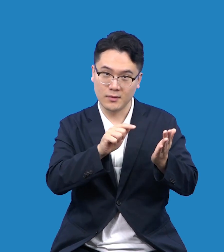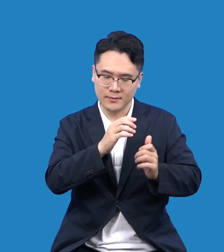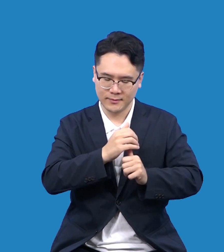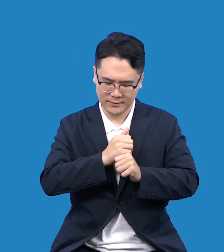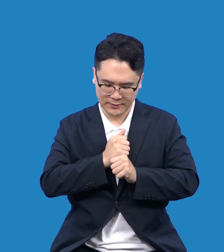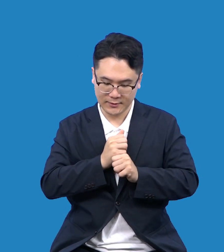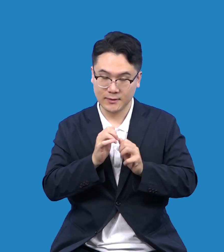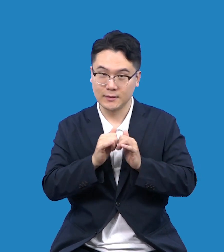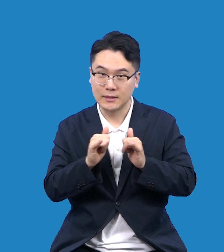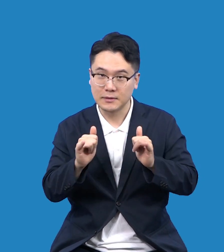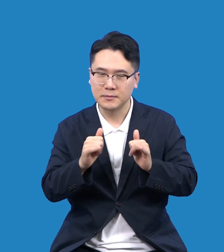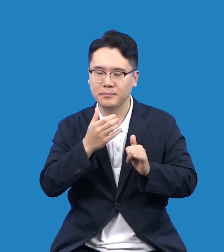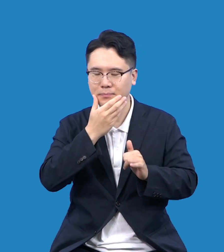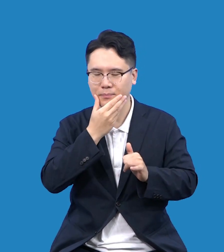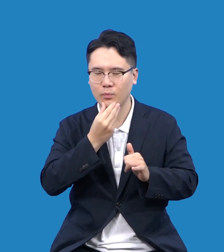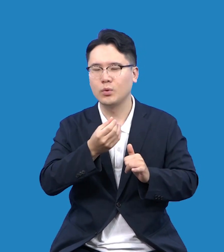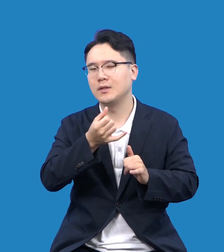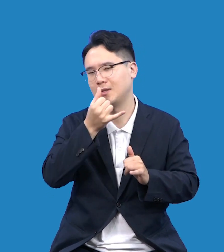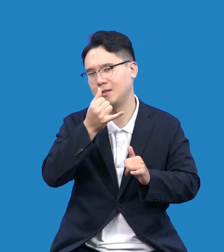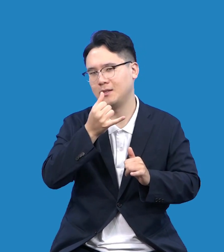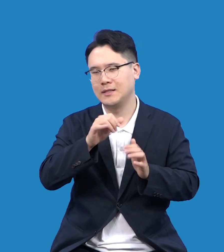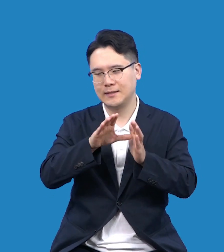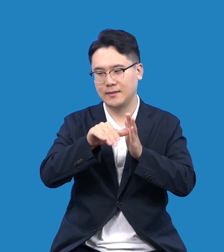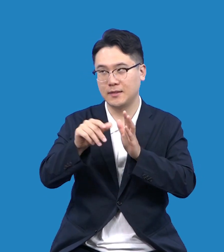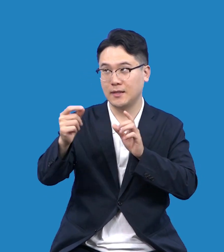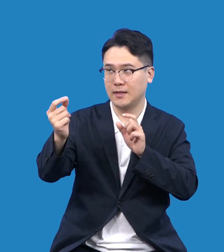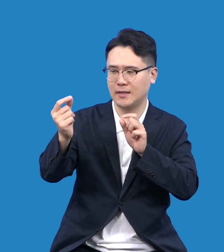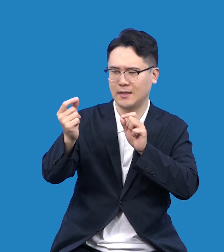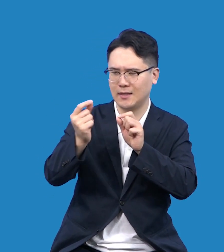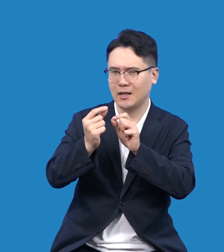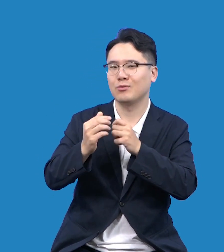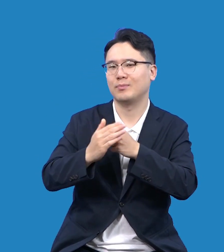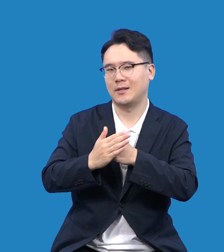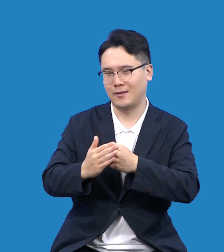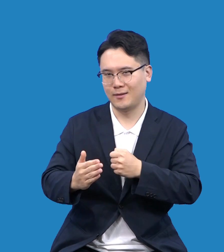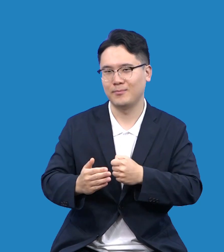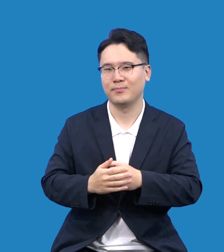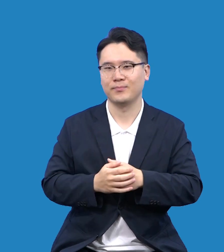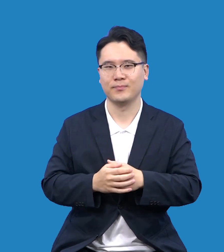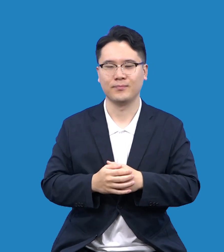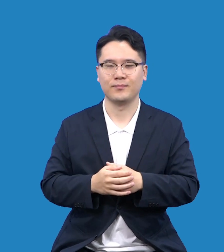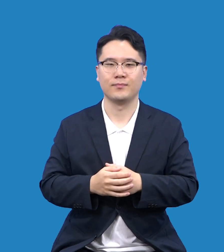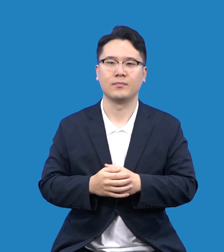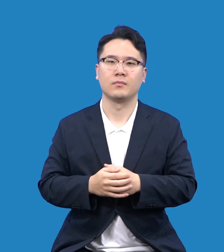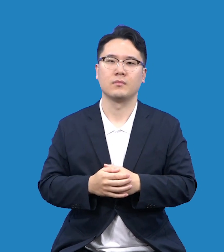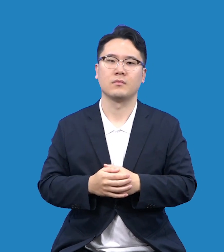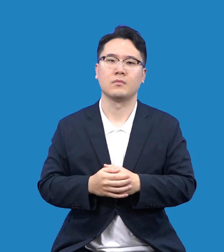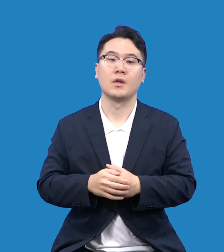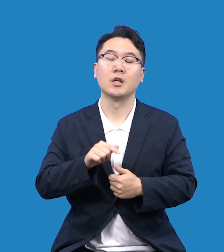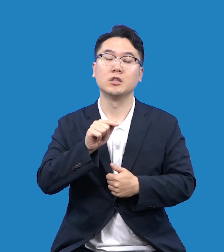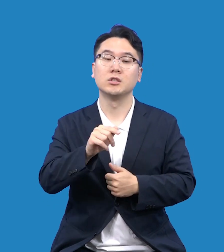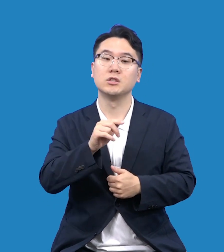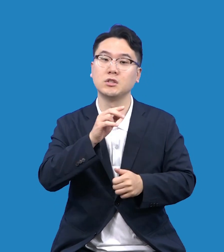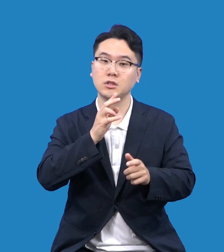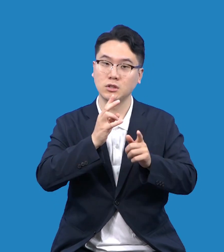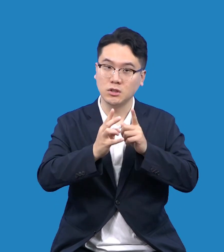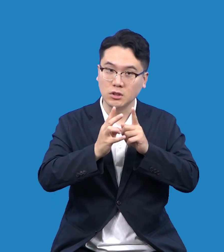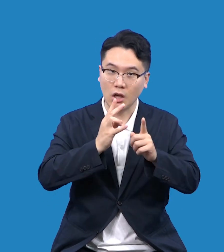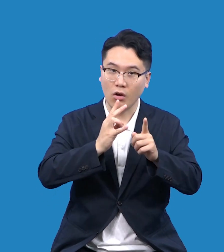지키는 자는 복이 있나니 때가 가까움이라. 자, 이렇게 시작했어요. 이 예언의